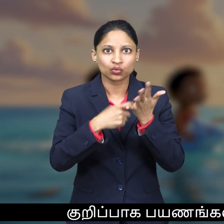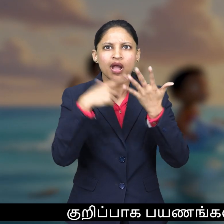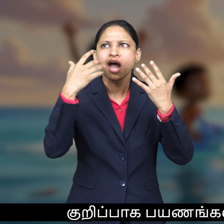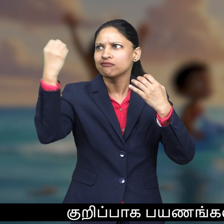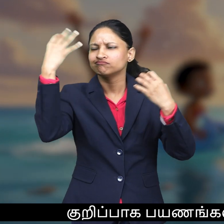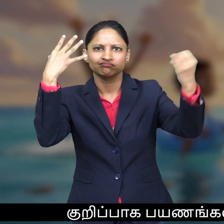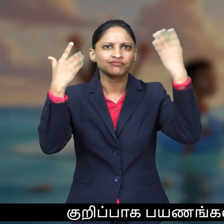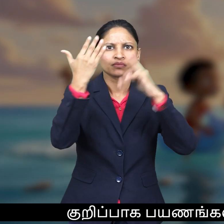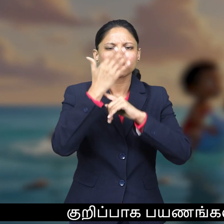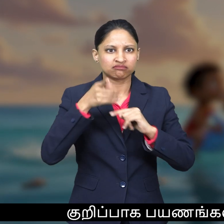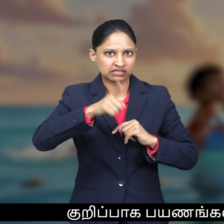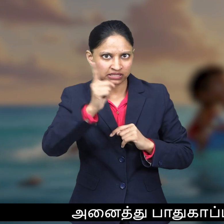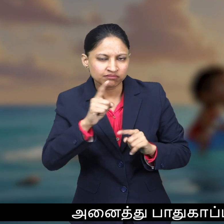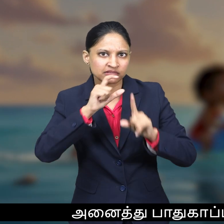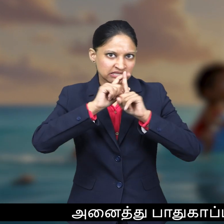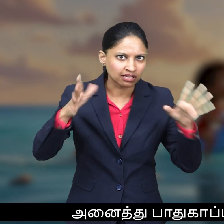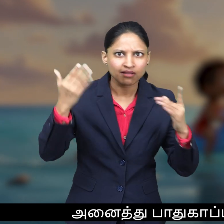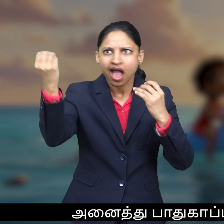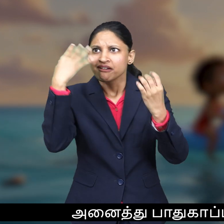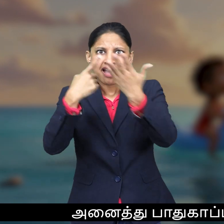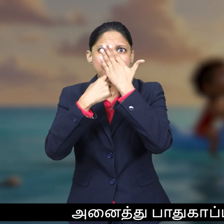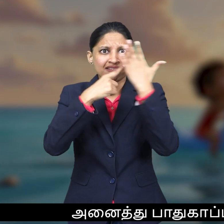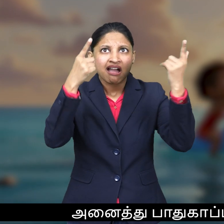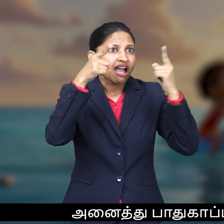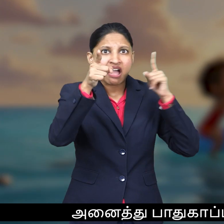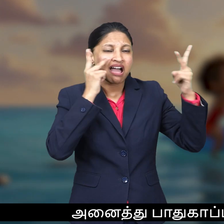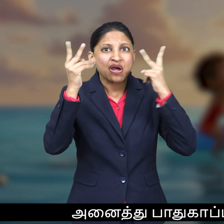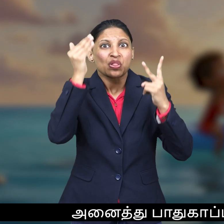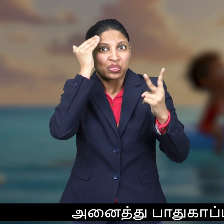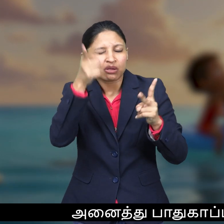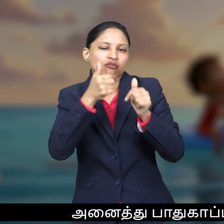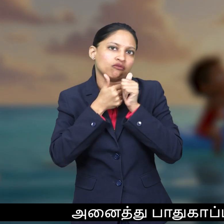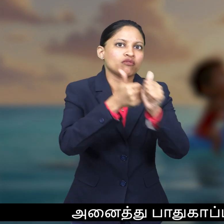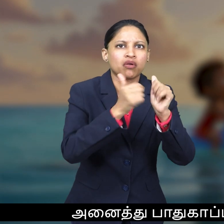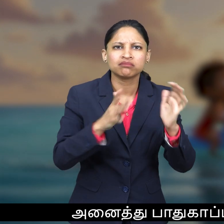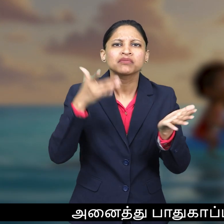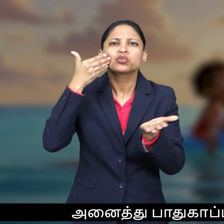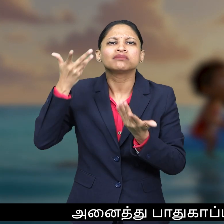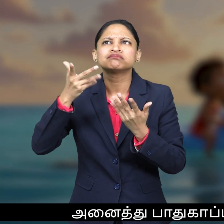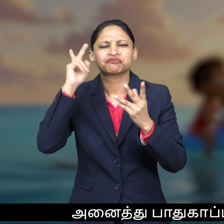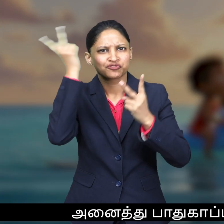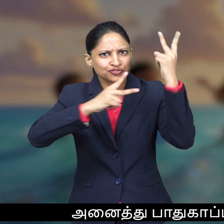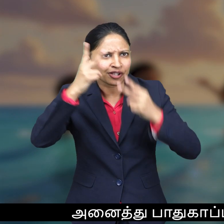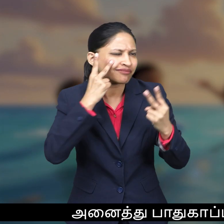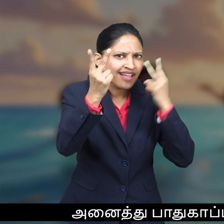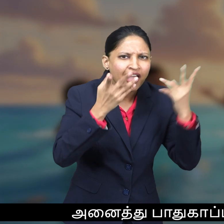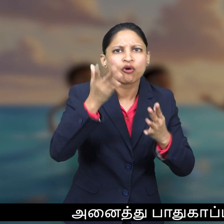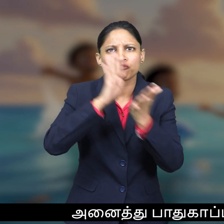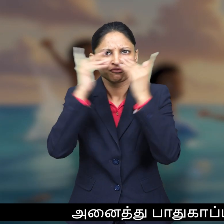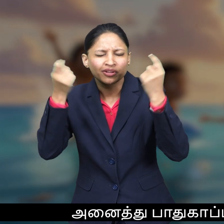குறிப்பாக பயணங்கள் அல்லது பண்டிகையின் போது அனைத்து பாதுகாப்பு அறிகுறிகளையும் பின்பற்றவும்.